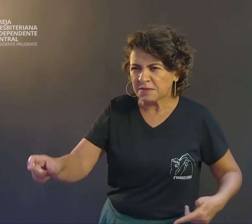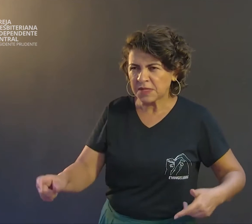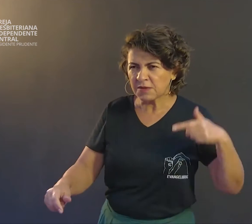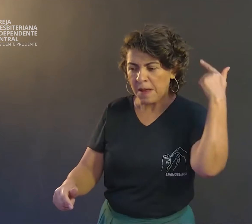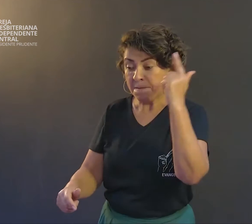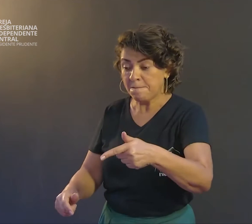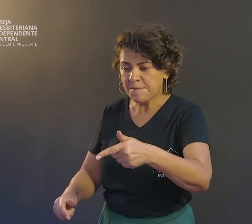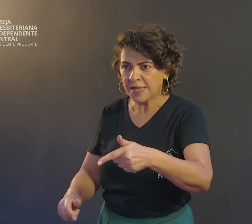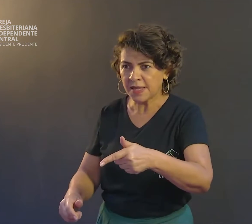de pecados.